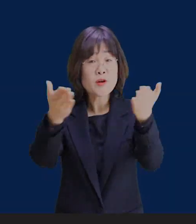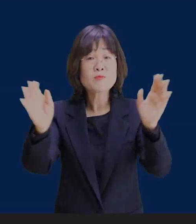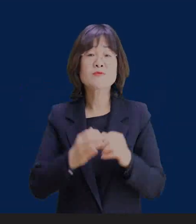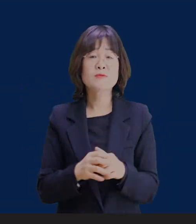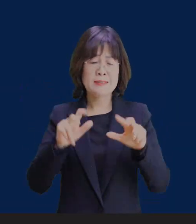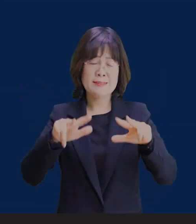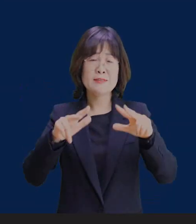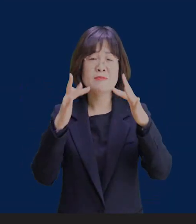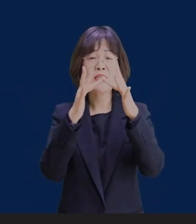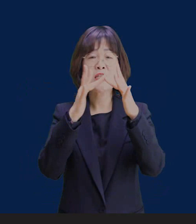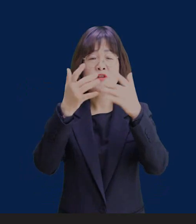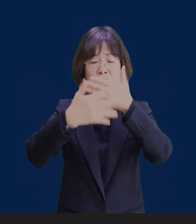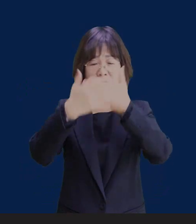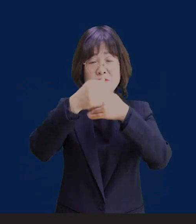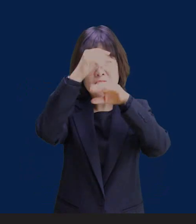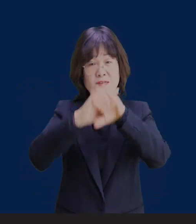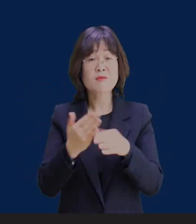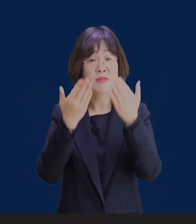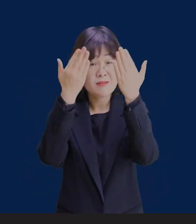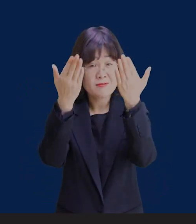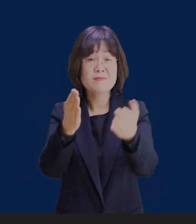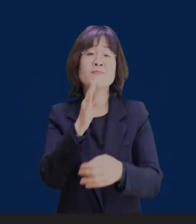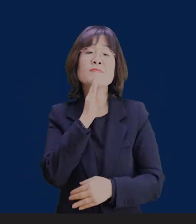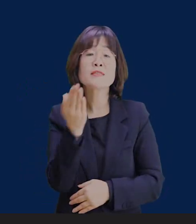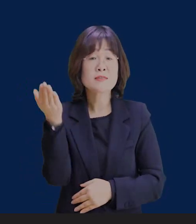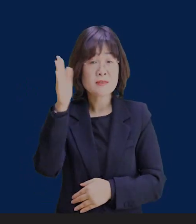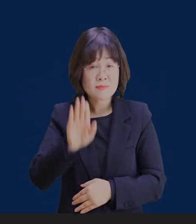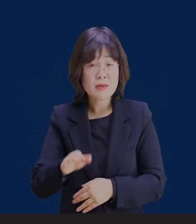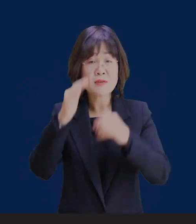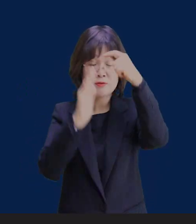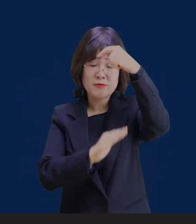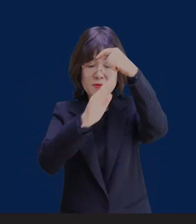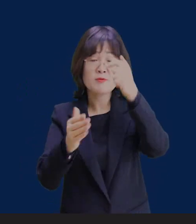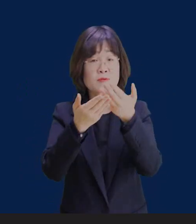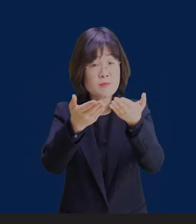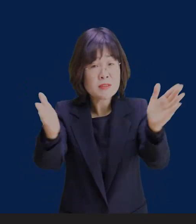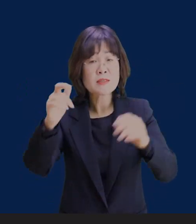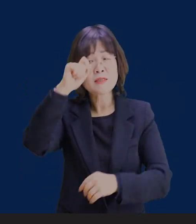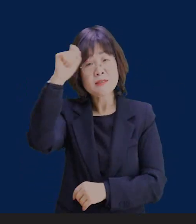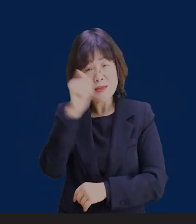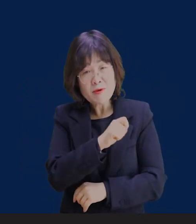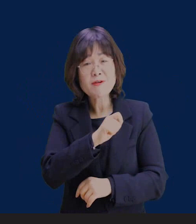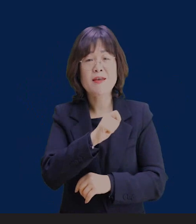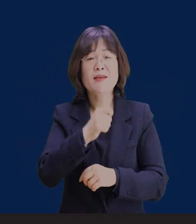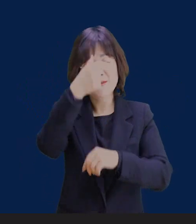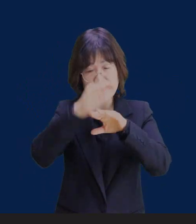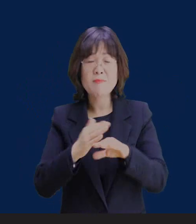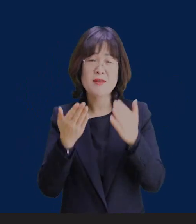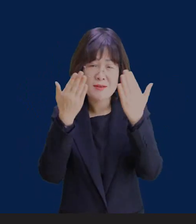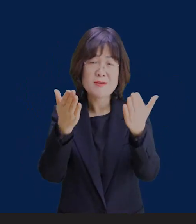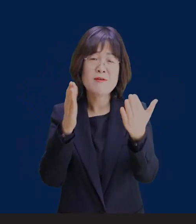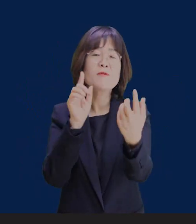성도 여러분, 비록 영상이기는 하지만 이렇게 새벽 시간에 우리 성도님들을 만날 수 있어서